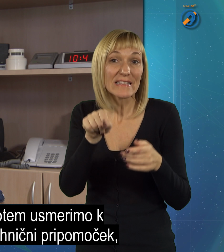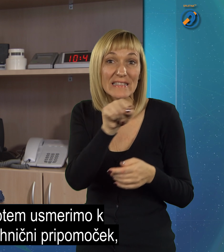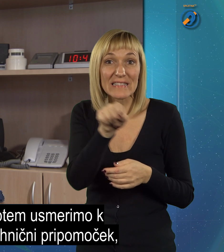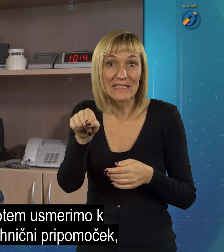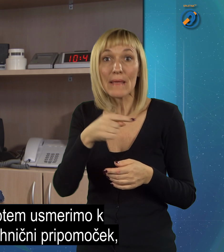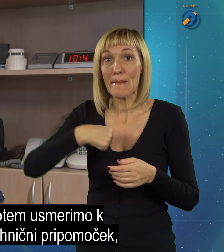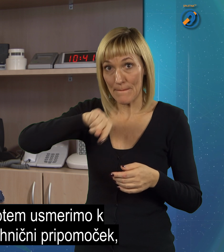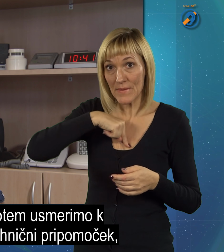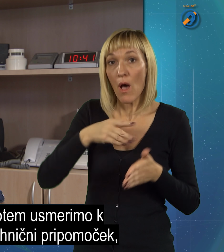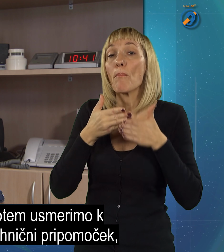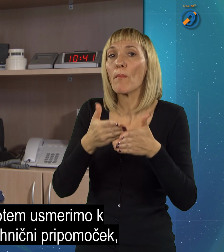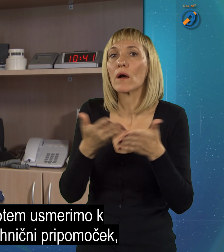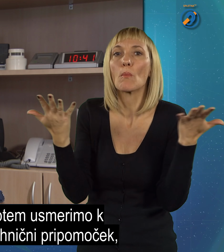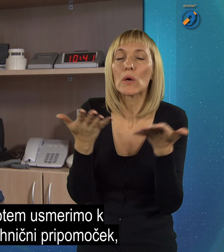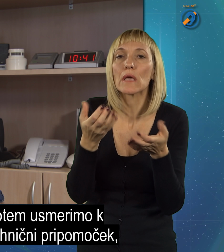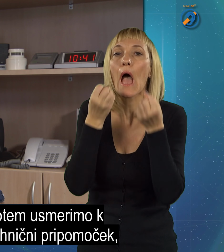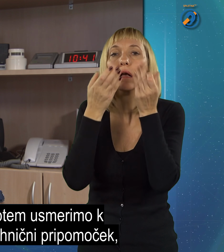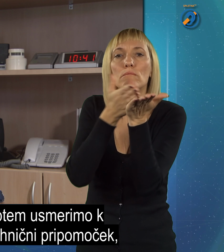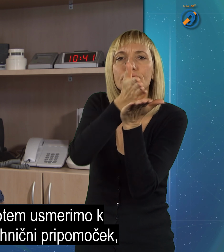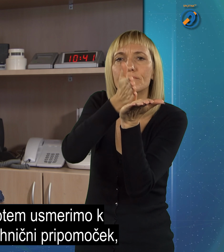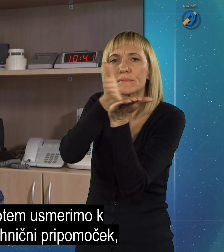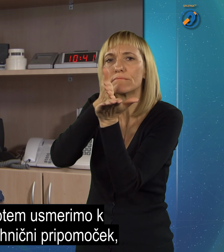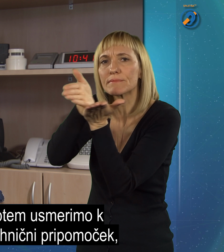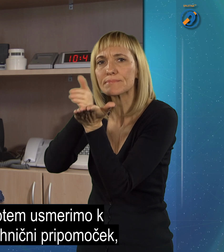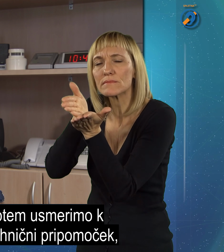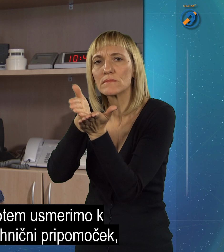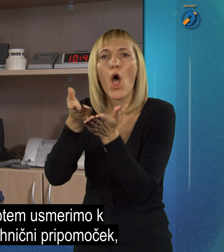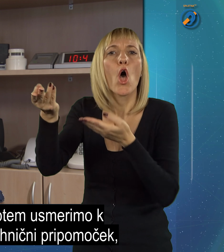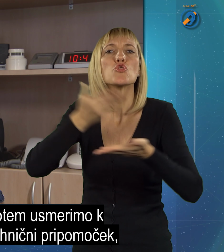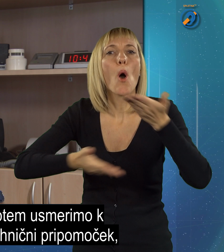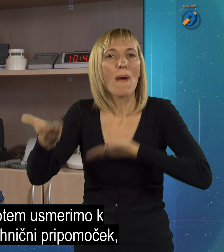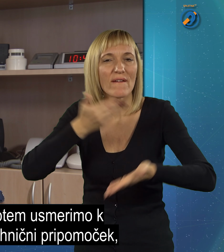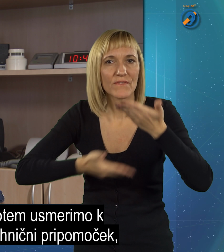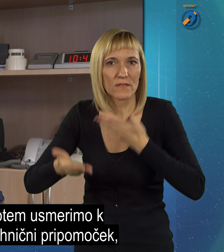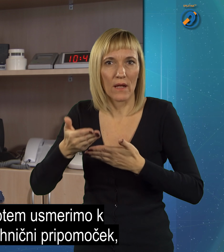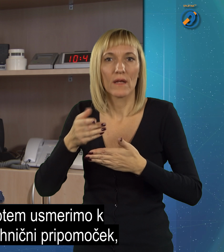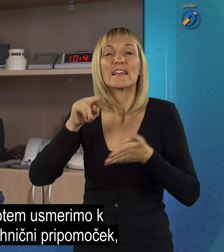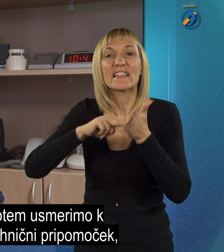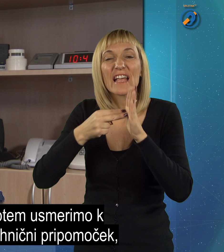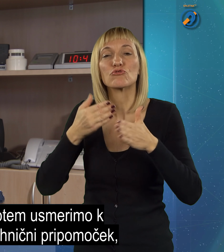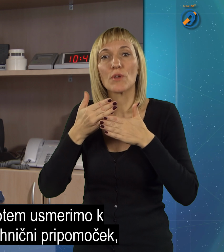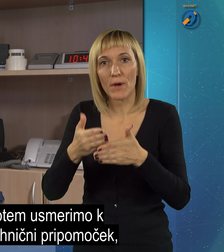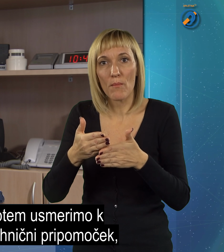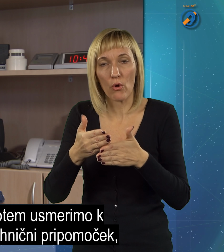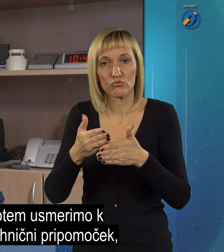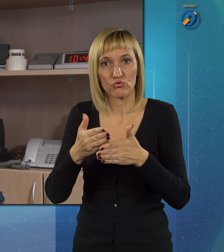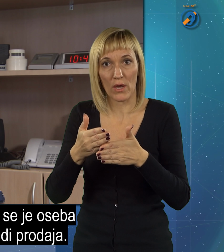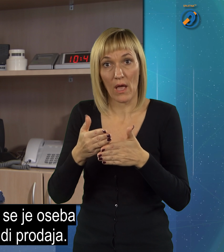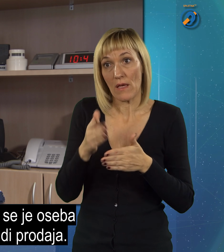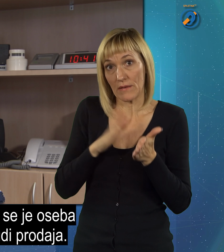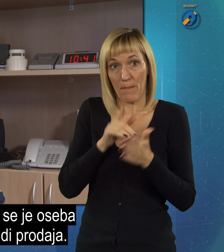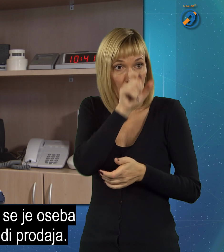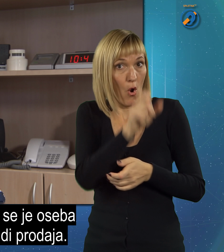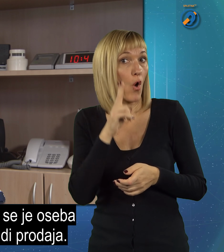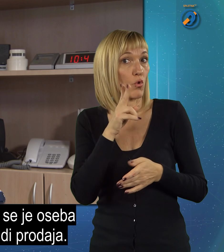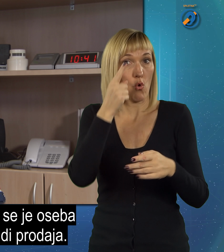in jim potem mi usmerimo k določenemu dobavitelju, ki ta tehnični